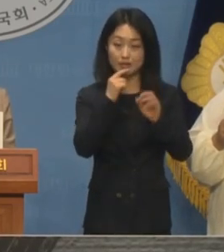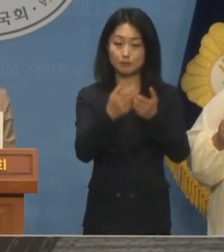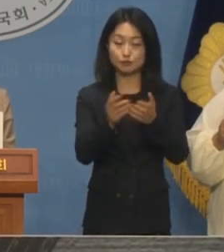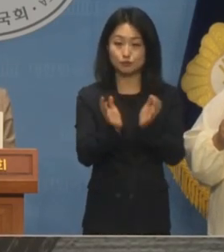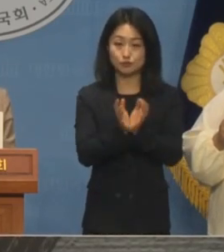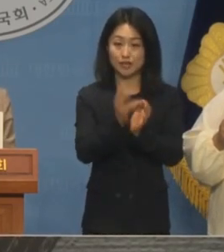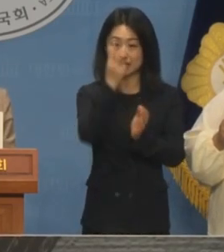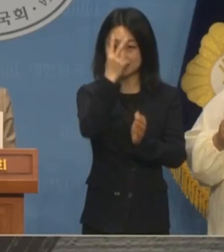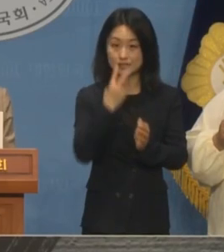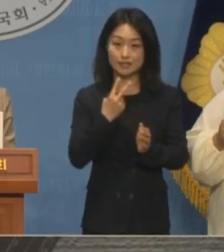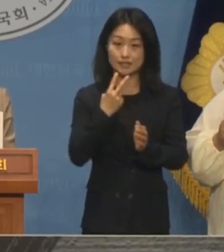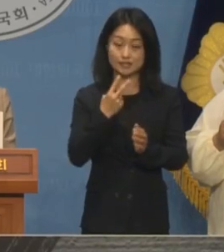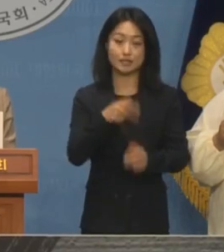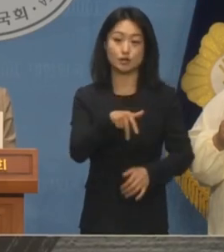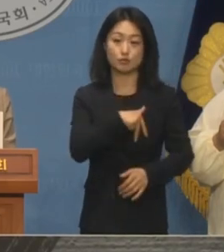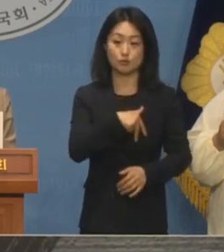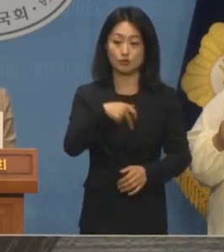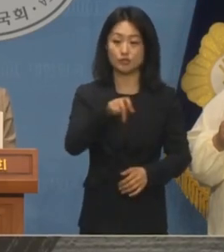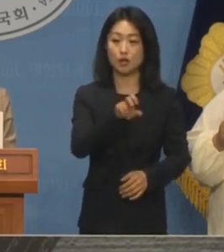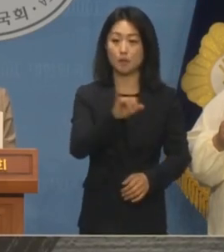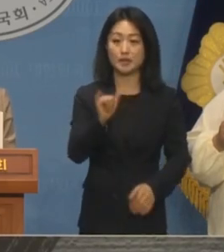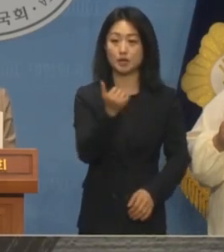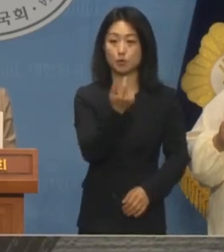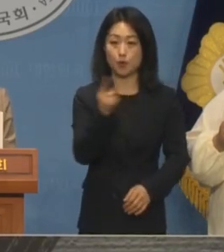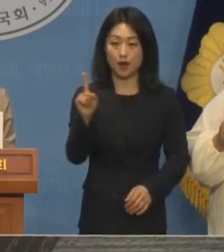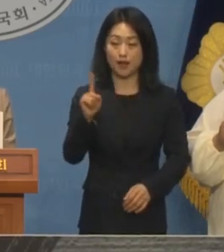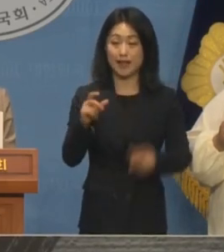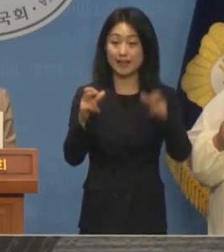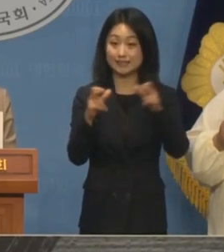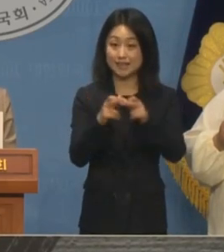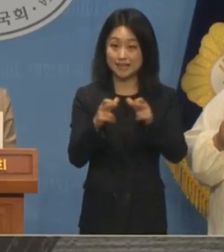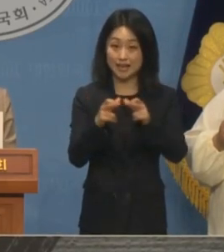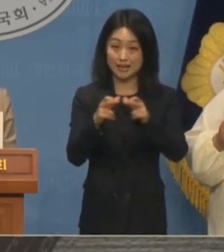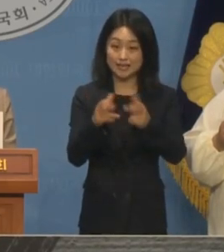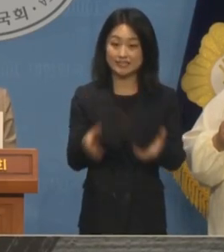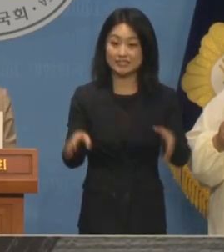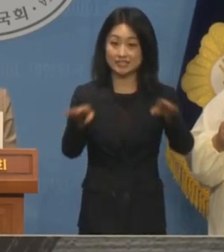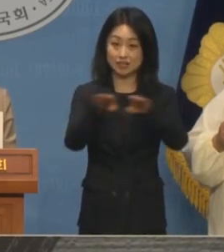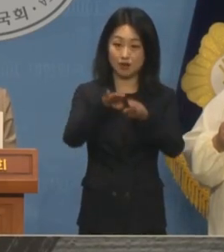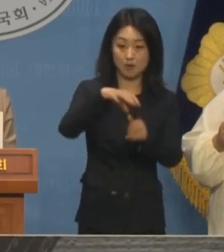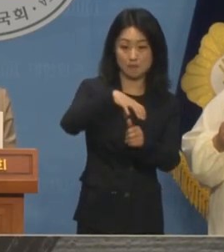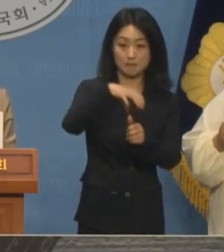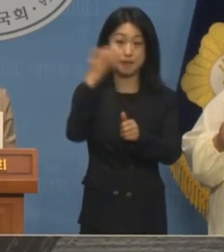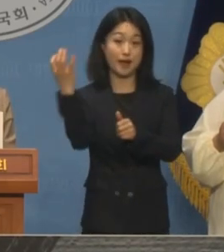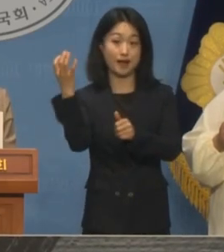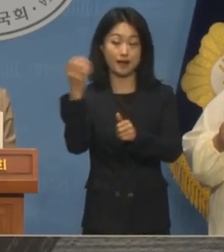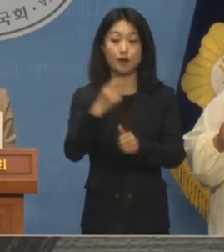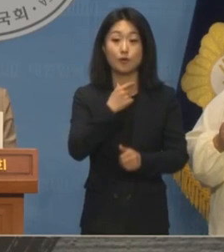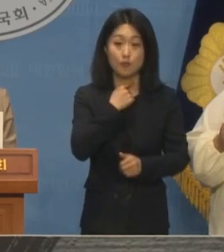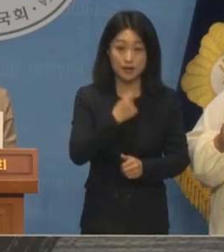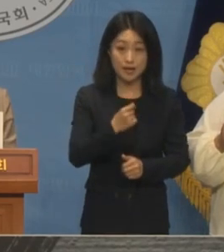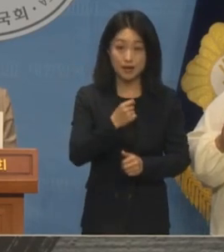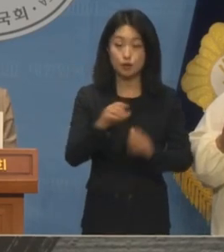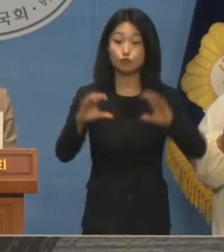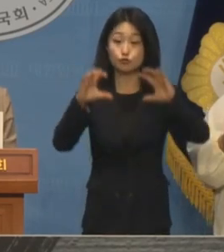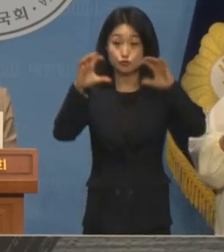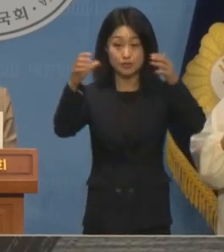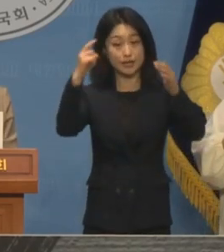서미화입니다. 장애인의 탈시설은 거스릴 수 없는 국제사회의 흐름이자